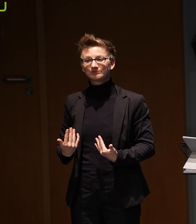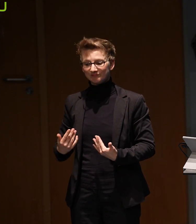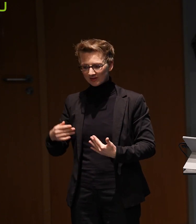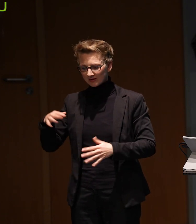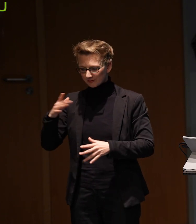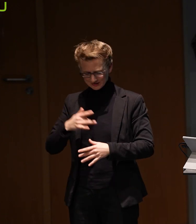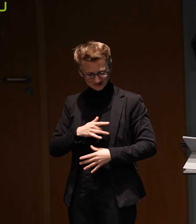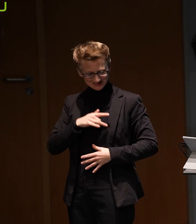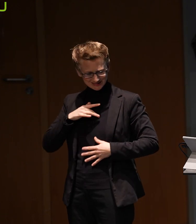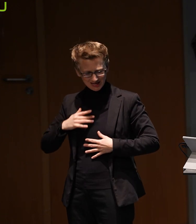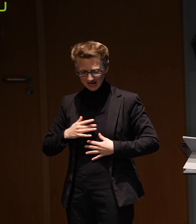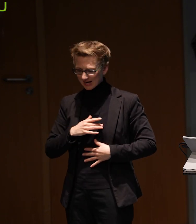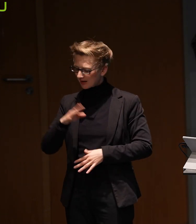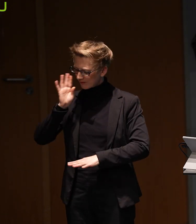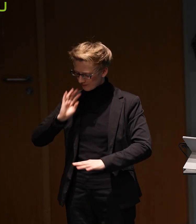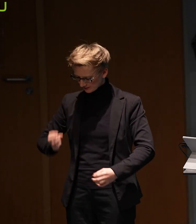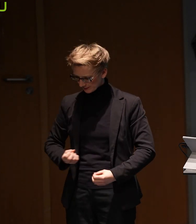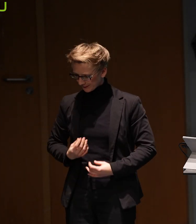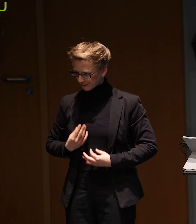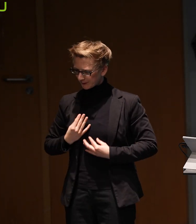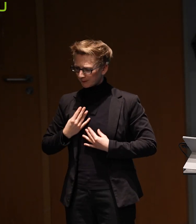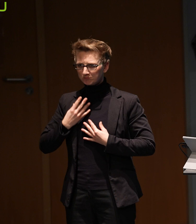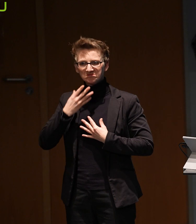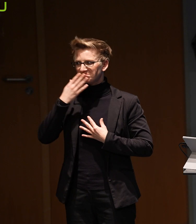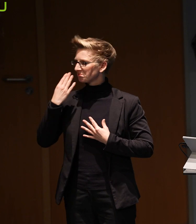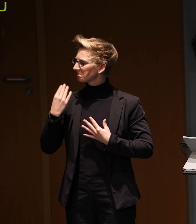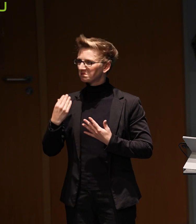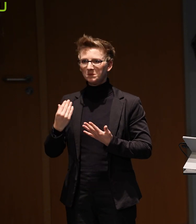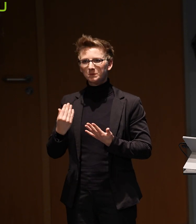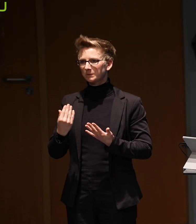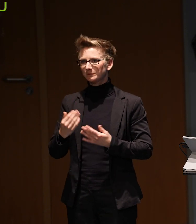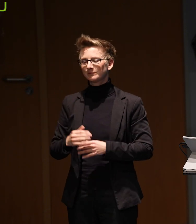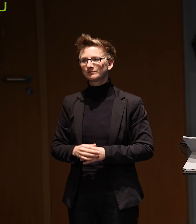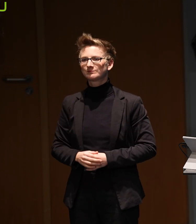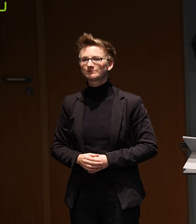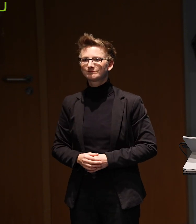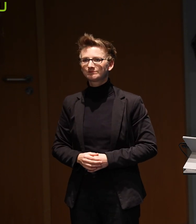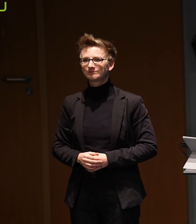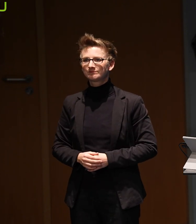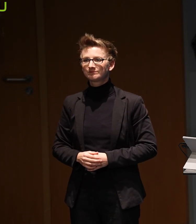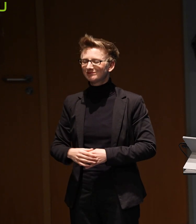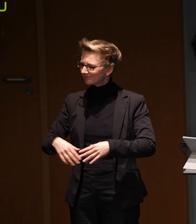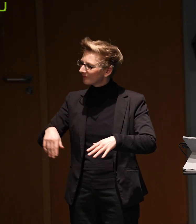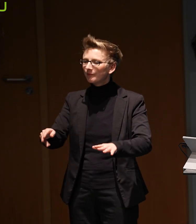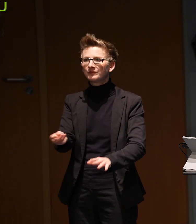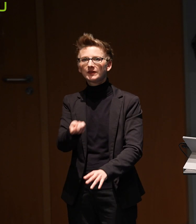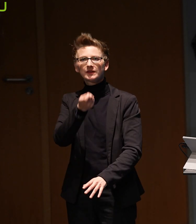Wasser der Seelen. Es hat keinen Geschmack. Das ist die wahre Nahrung.